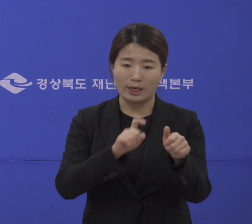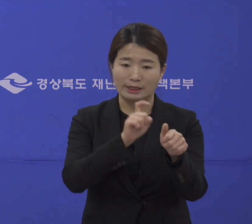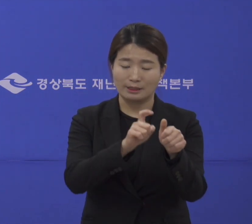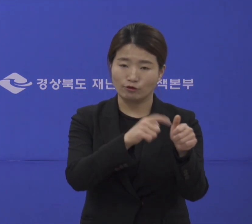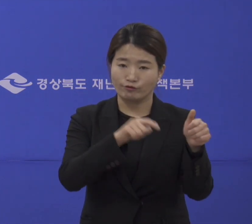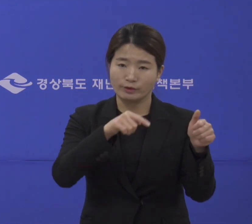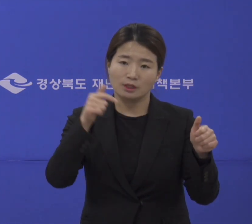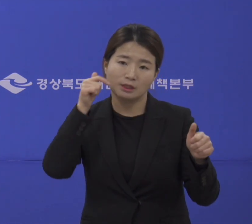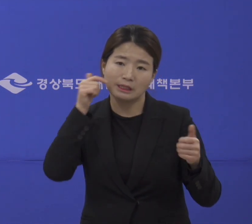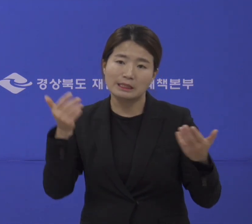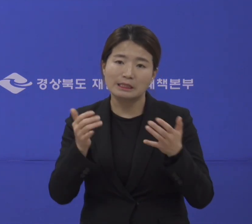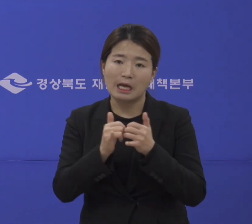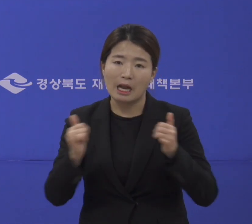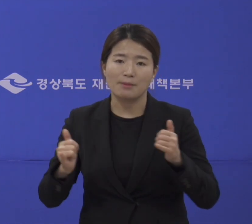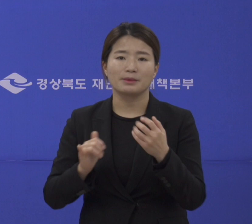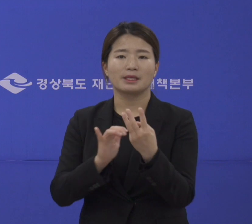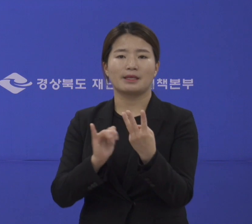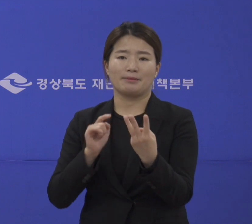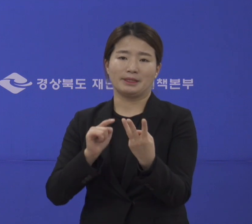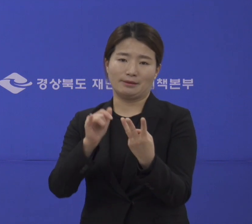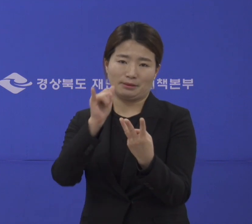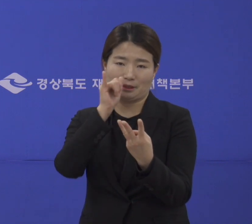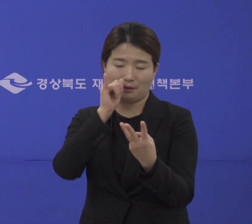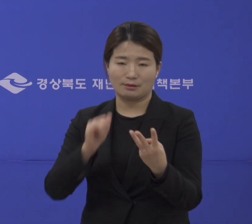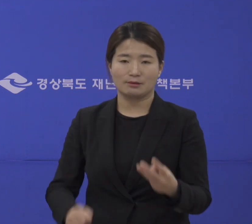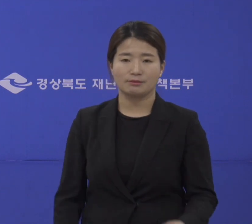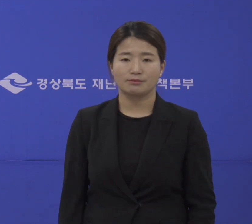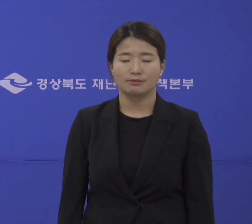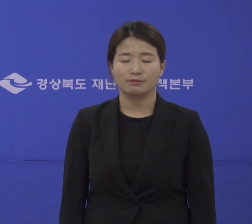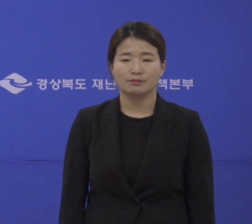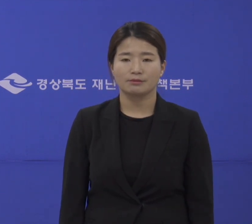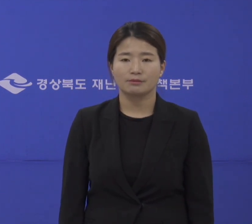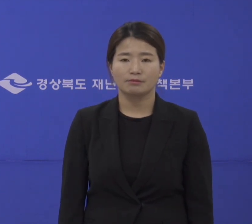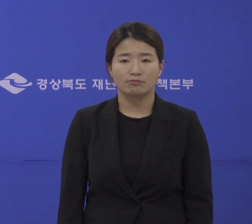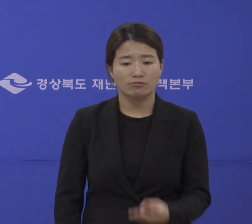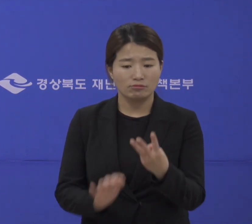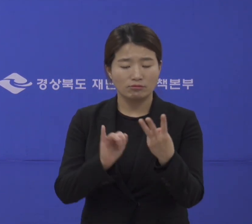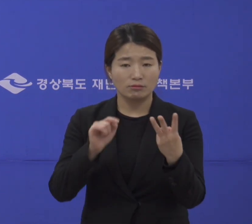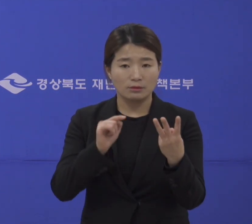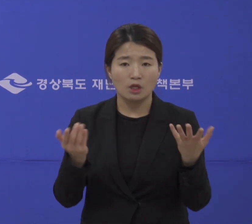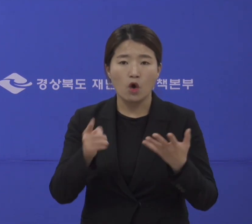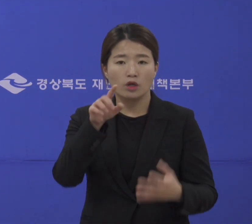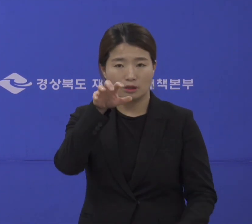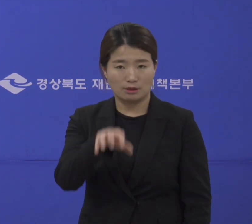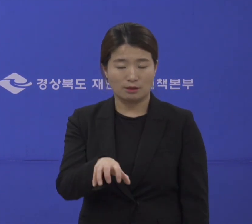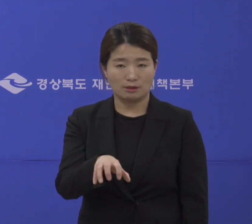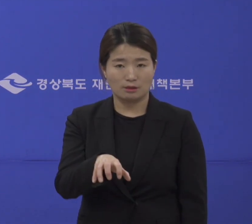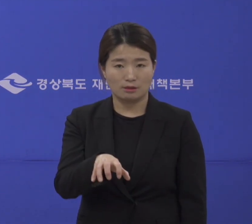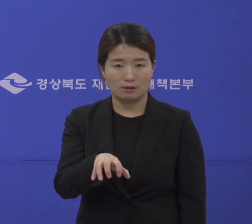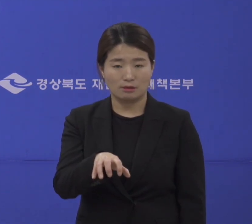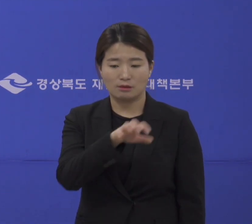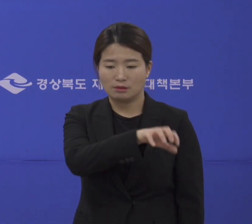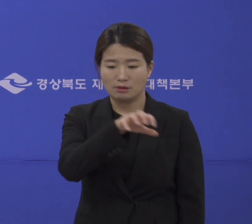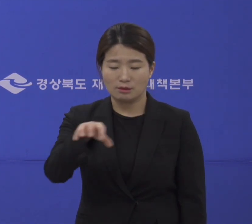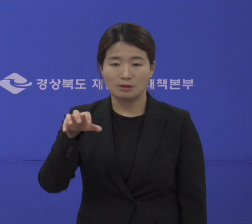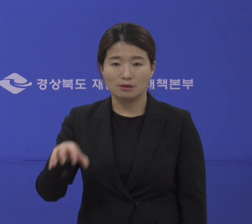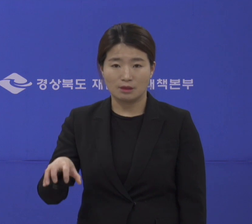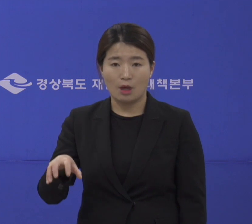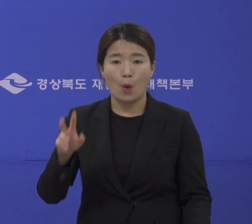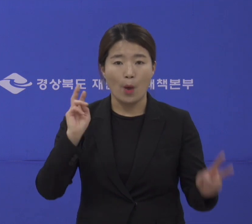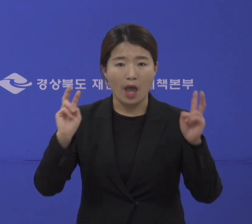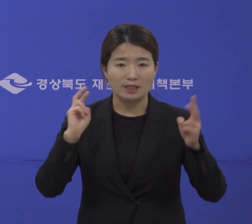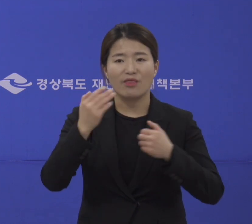중에서 콜센터 근무자가 3명으로 있는 것으로 나타났습니다. 이분들의 근무지는 세 곳의 콜센터가